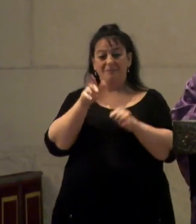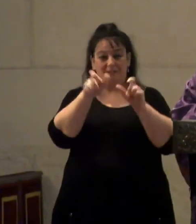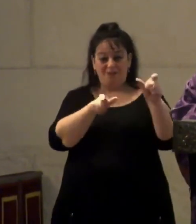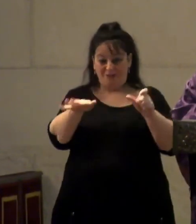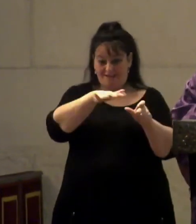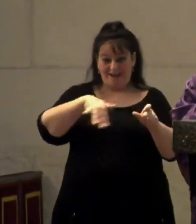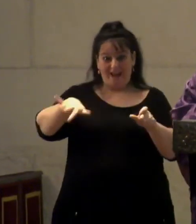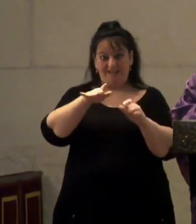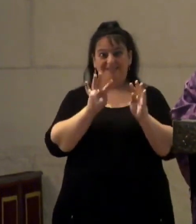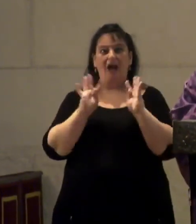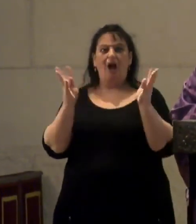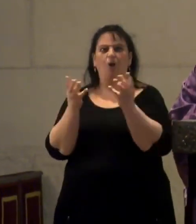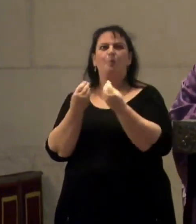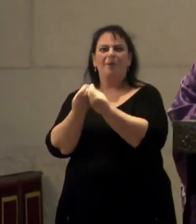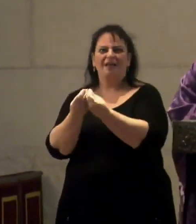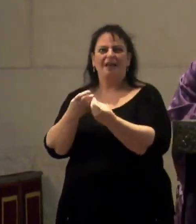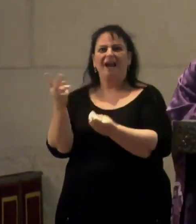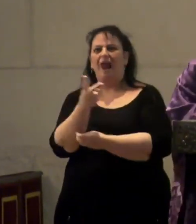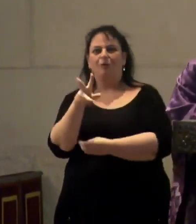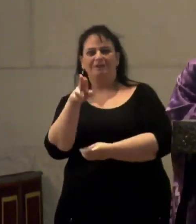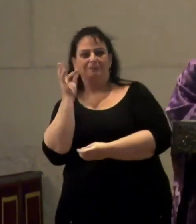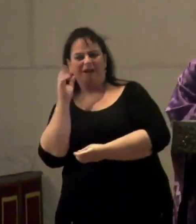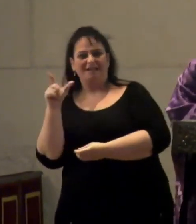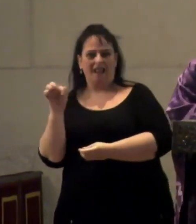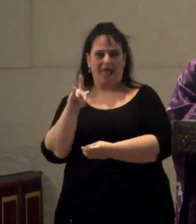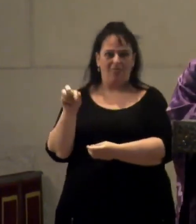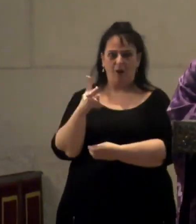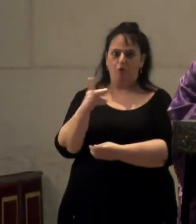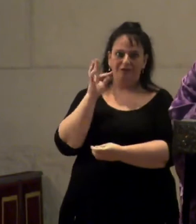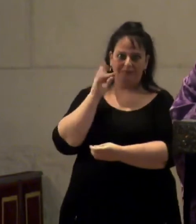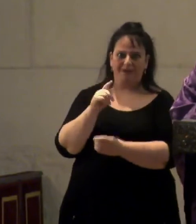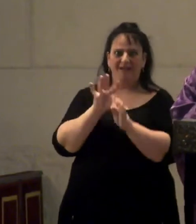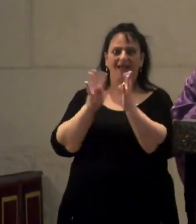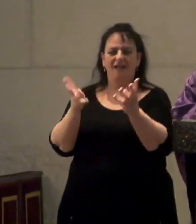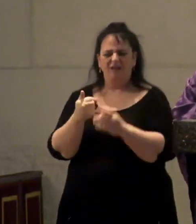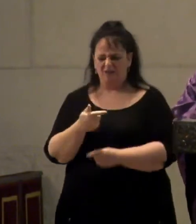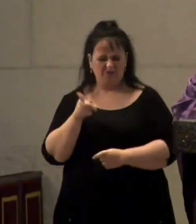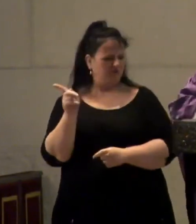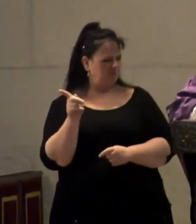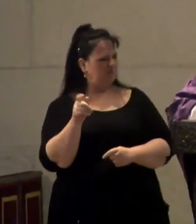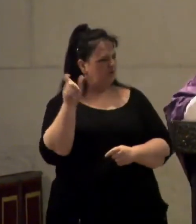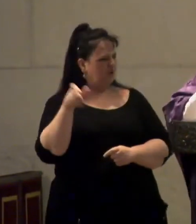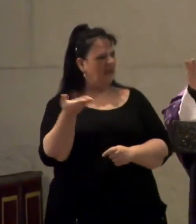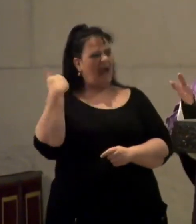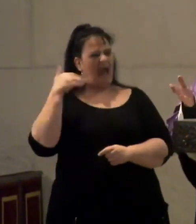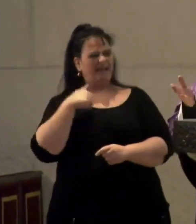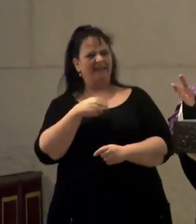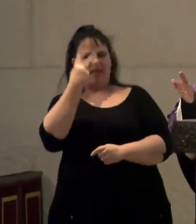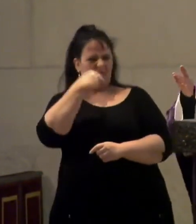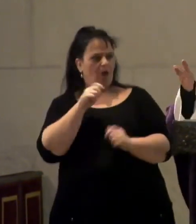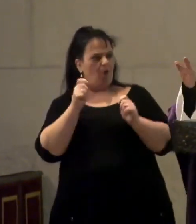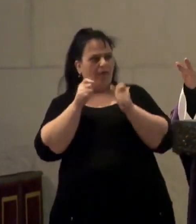hermano. Uno que ha abierto los ojos a un ciego, ¿acaso no podría haber